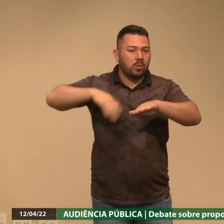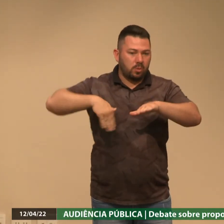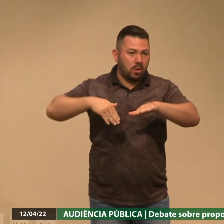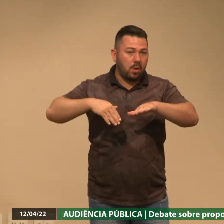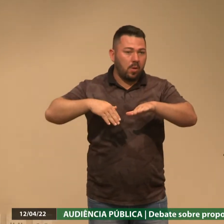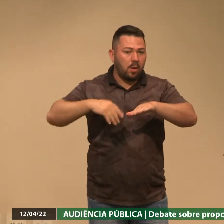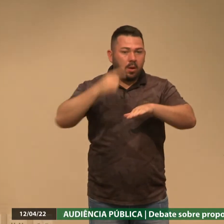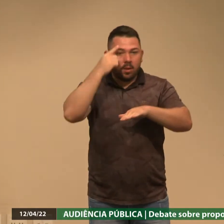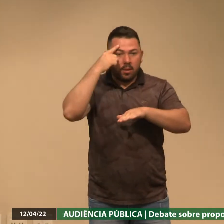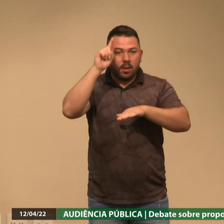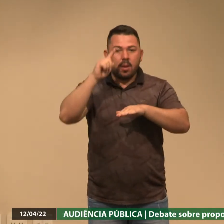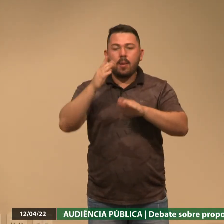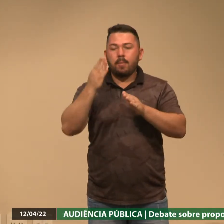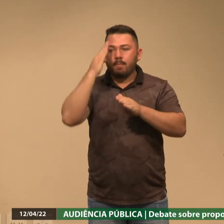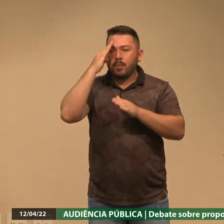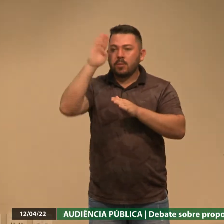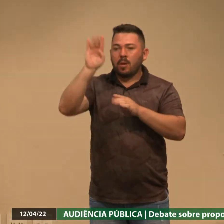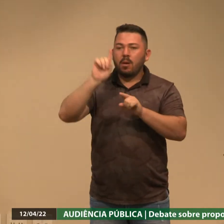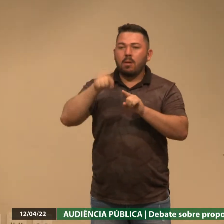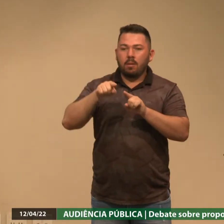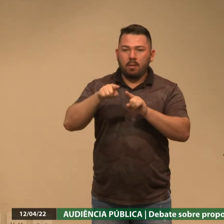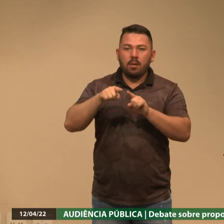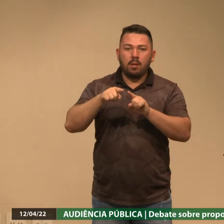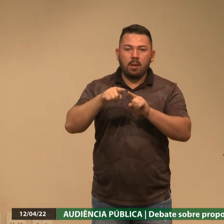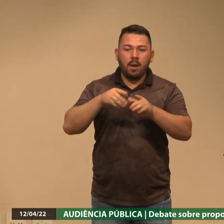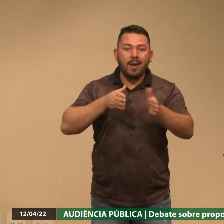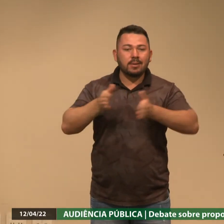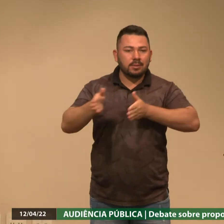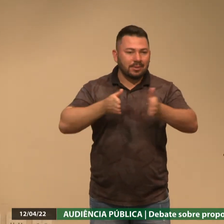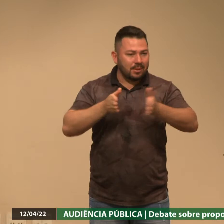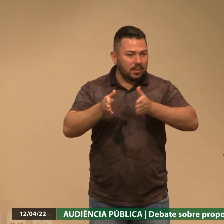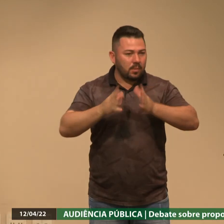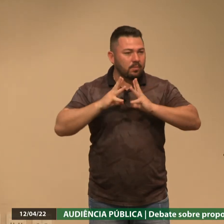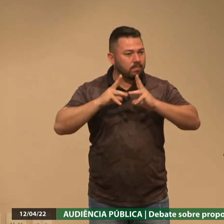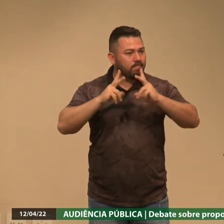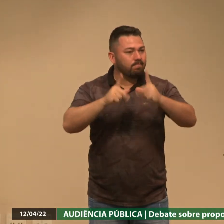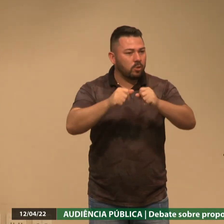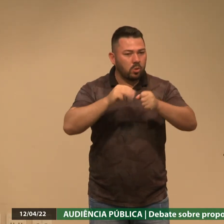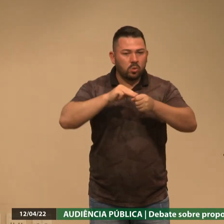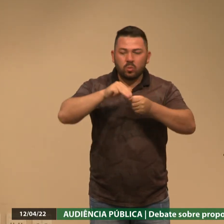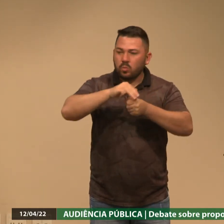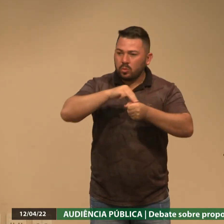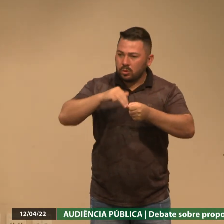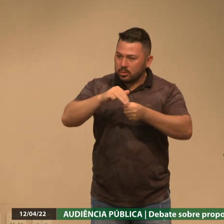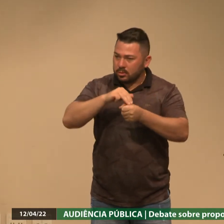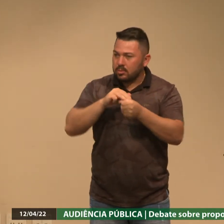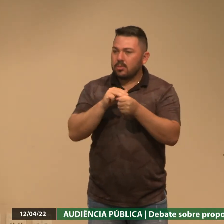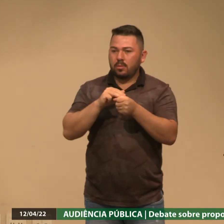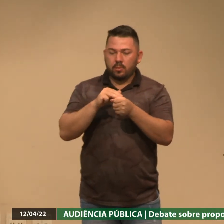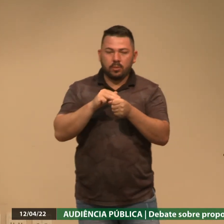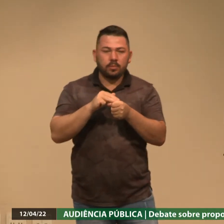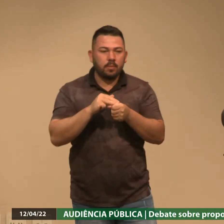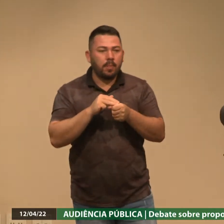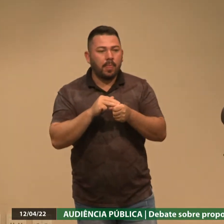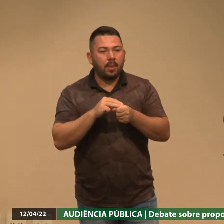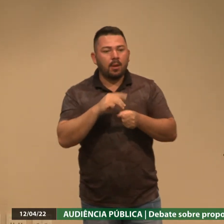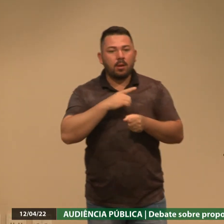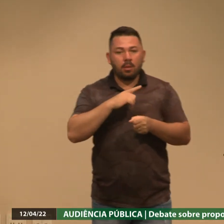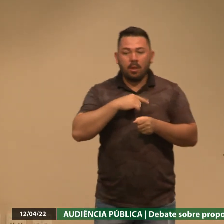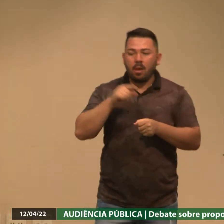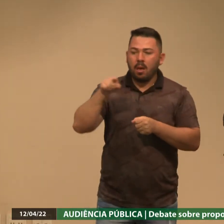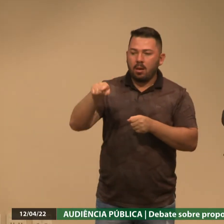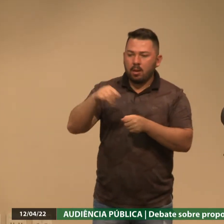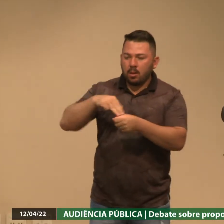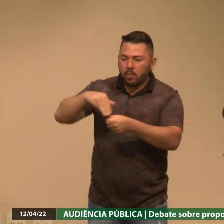principal é ter um projeto que promova a acessibilidade de todos os municípios do Estado de Santa Catarina tem